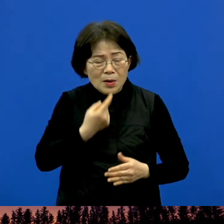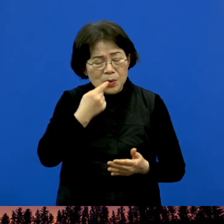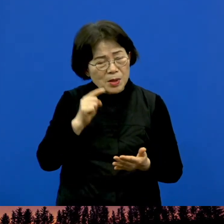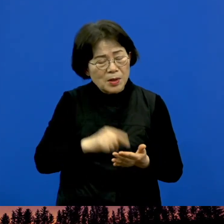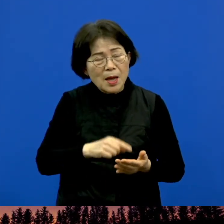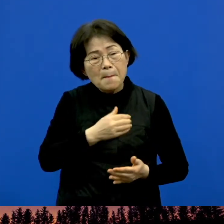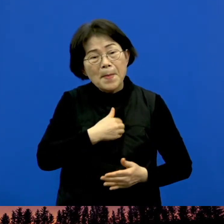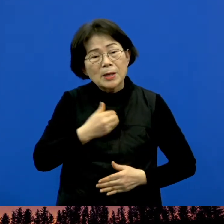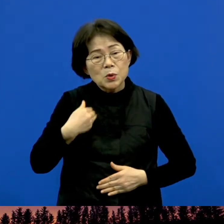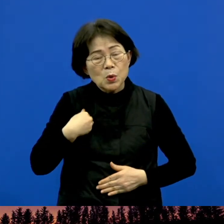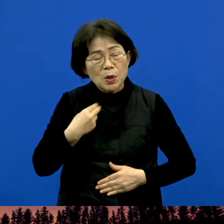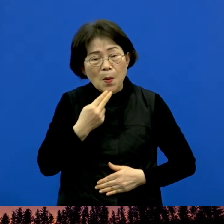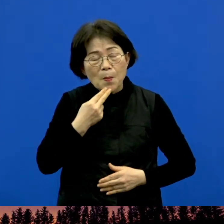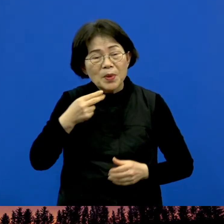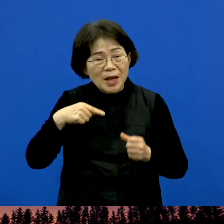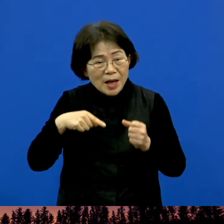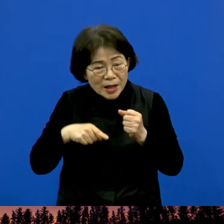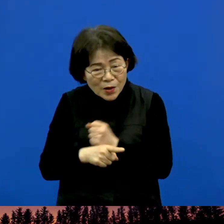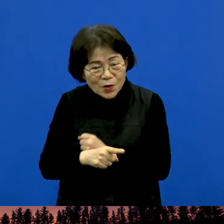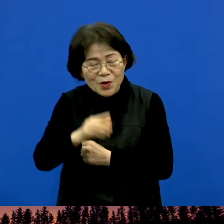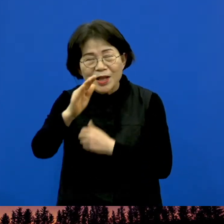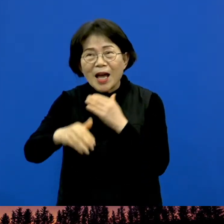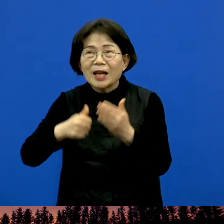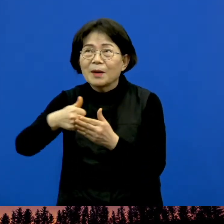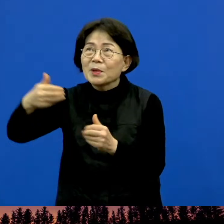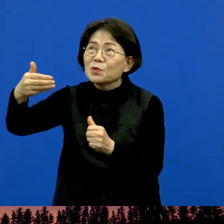않는 것. 그게 어디서 온 거냐면 하나님에서 온 마음이에요.